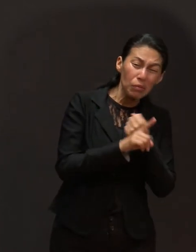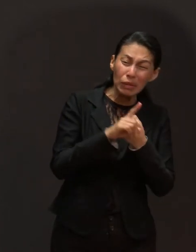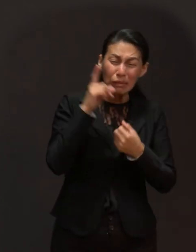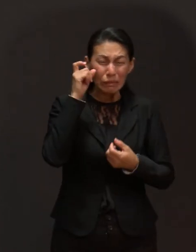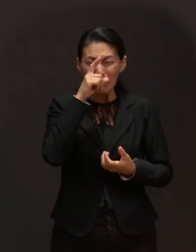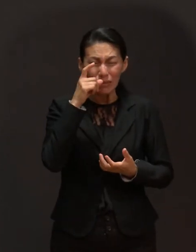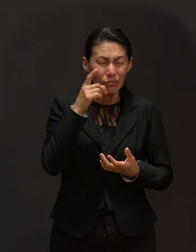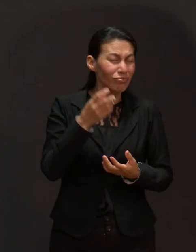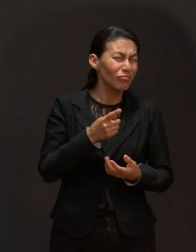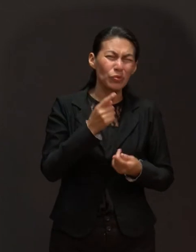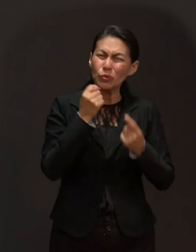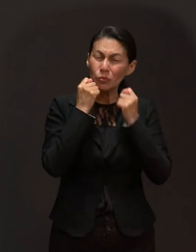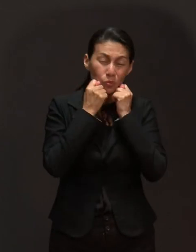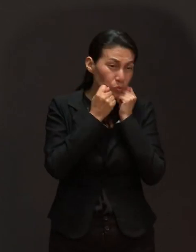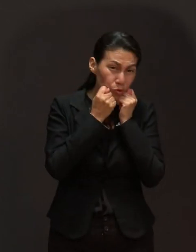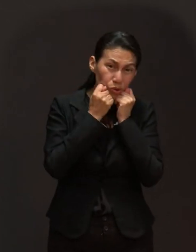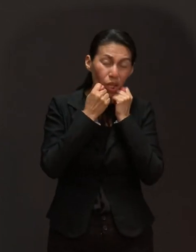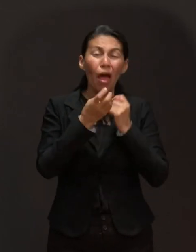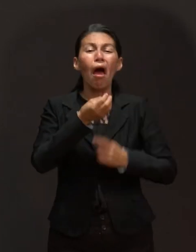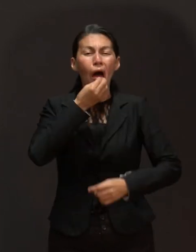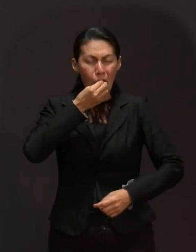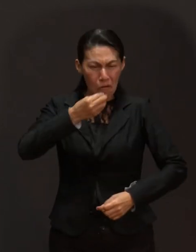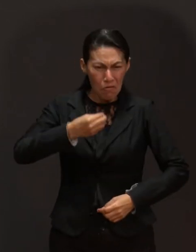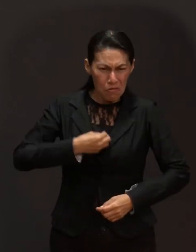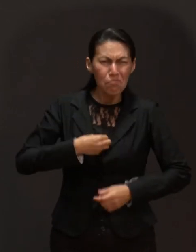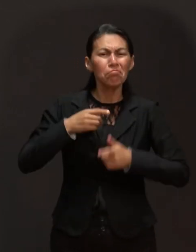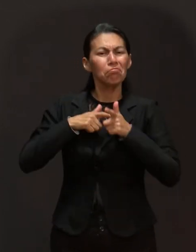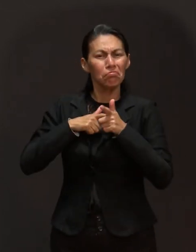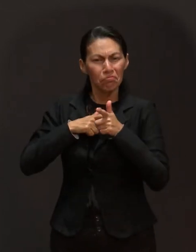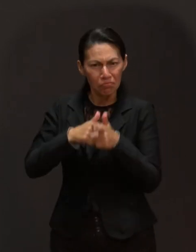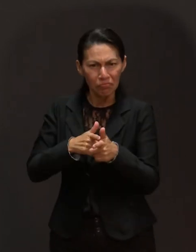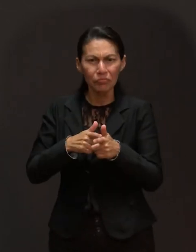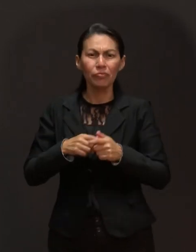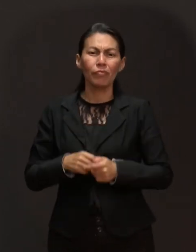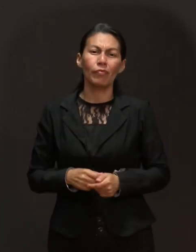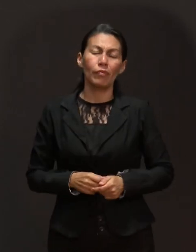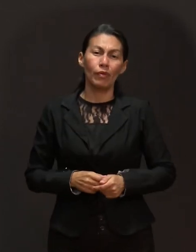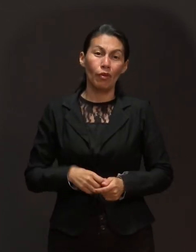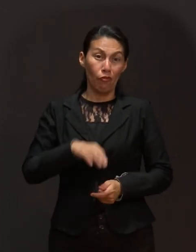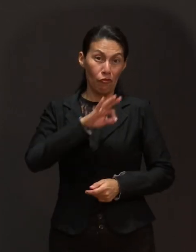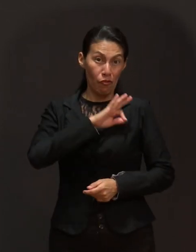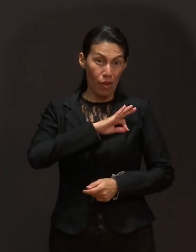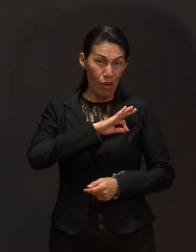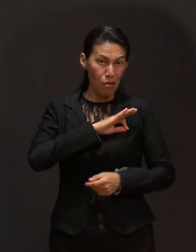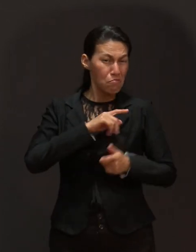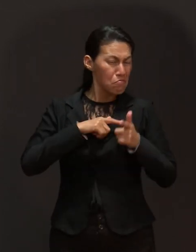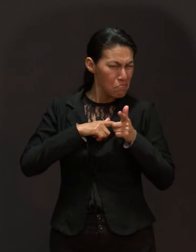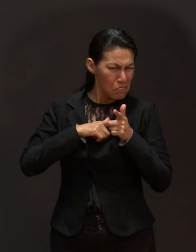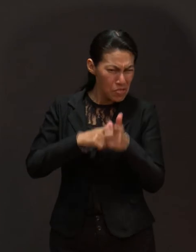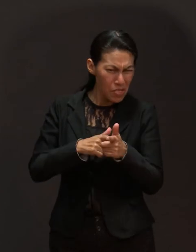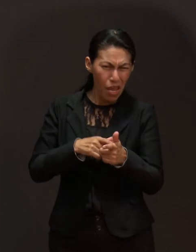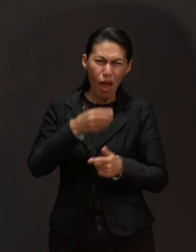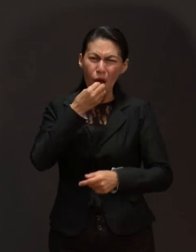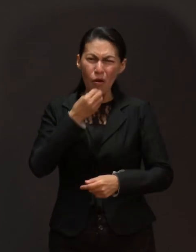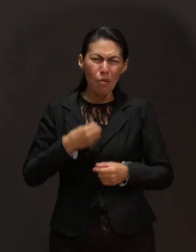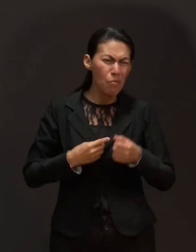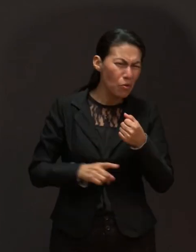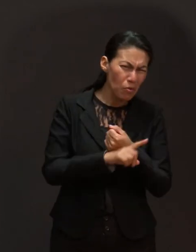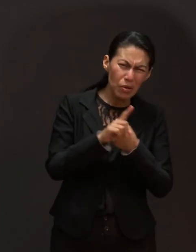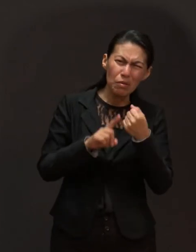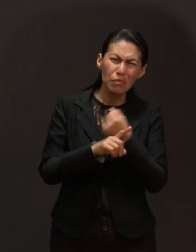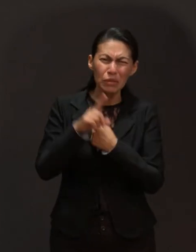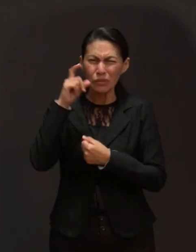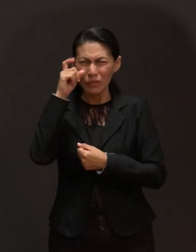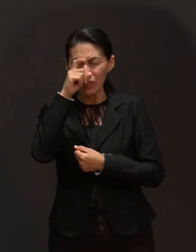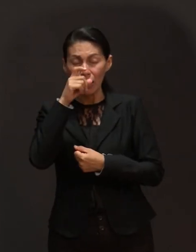Pase lo que pase, la fe se cultiva aún en las crisis de la vida y vemos que el amor